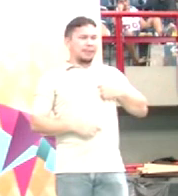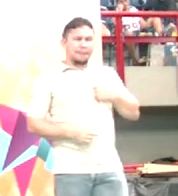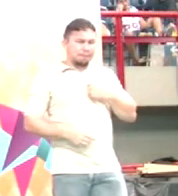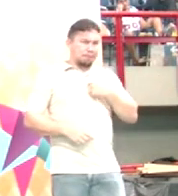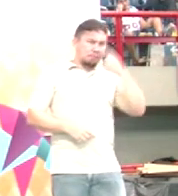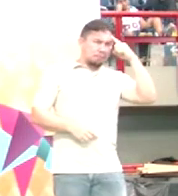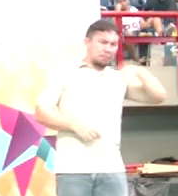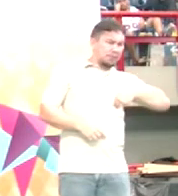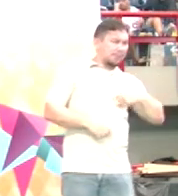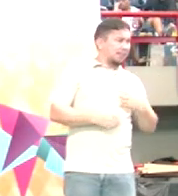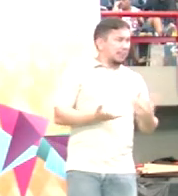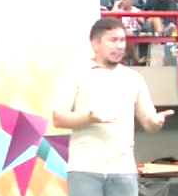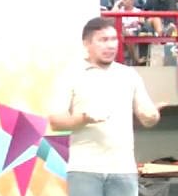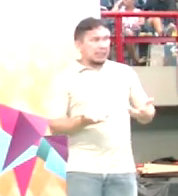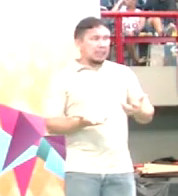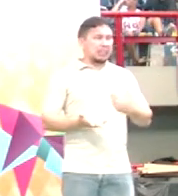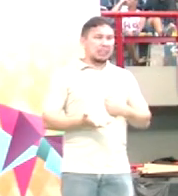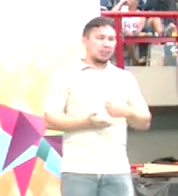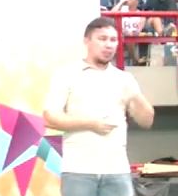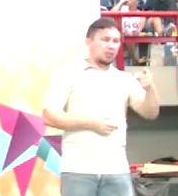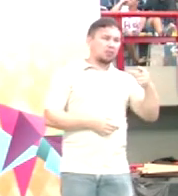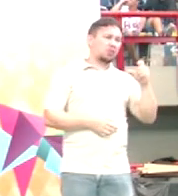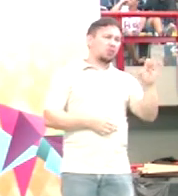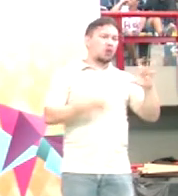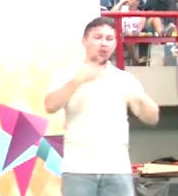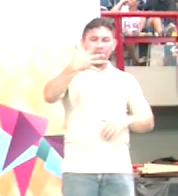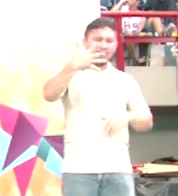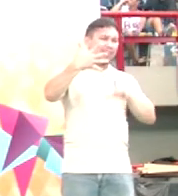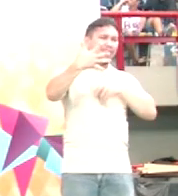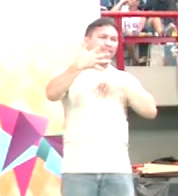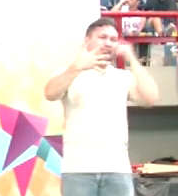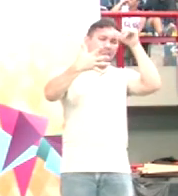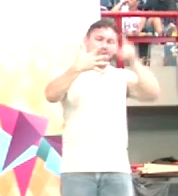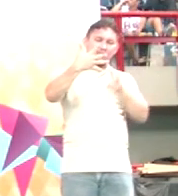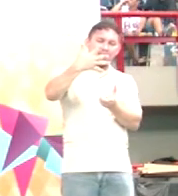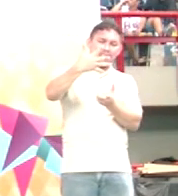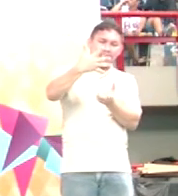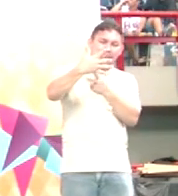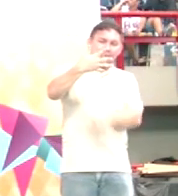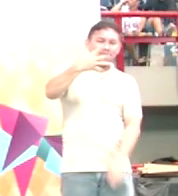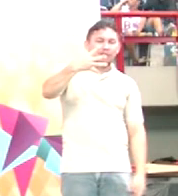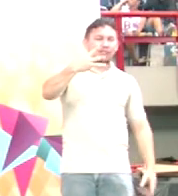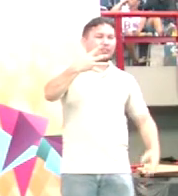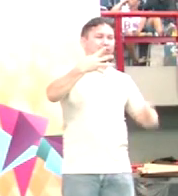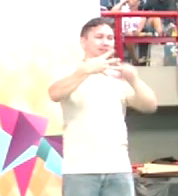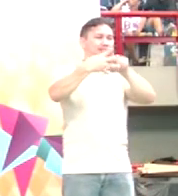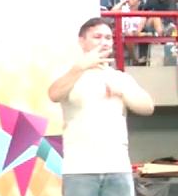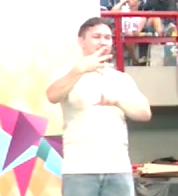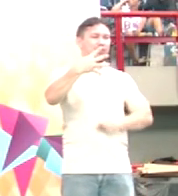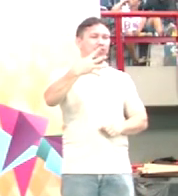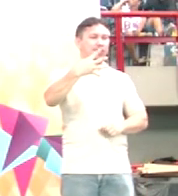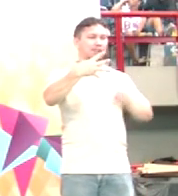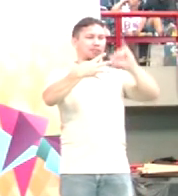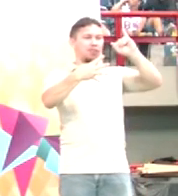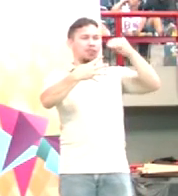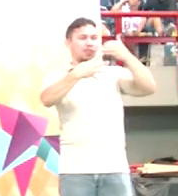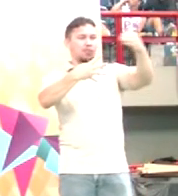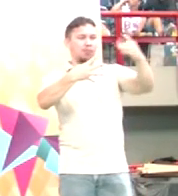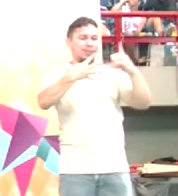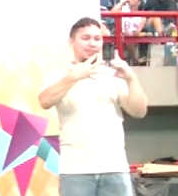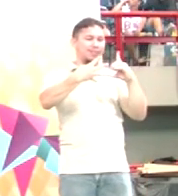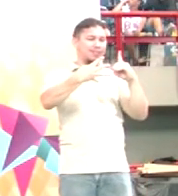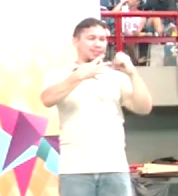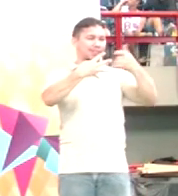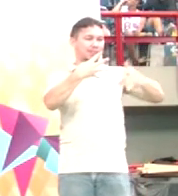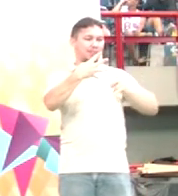posso cometer incoerências, faça 4 parágrafos. O modelo que eu proponho é o de 4 parágrafos. Tudo